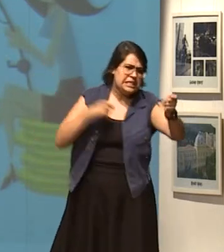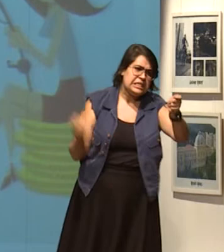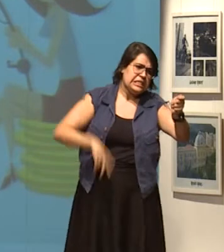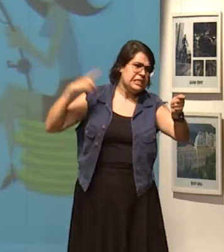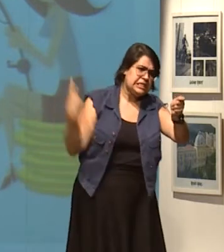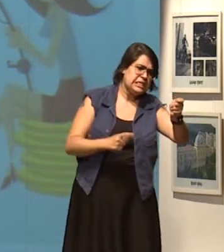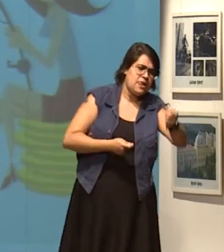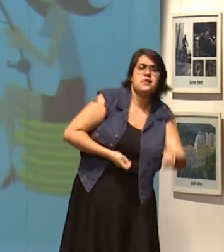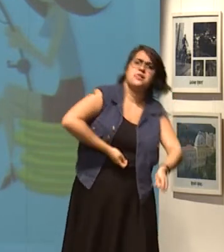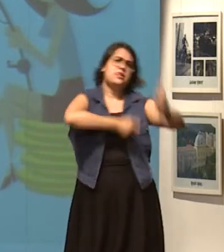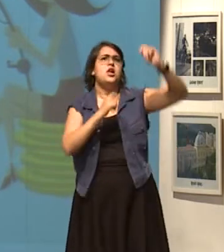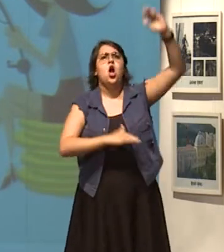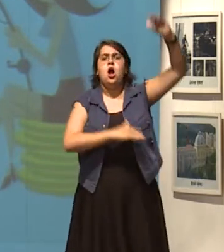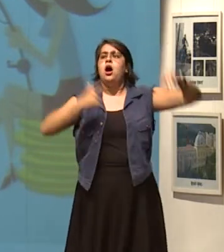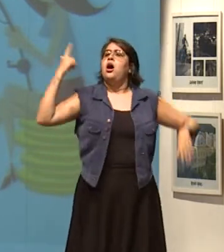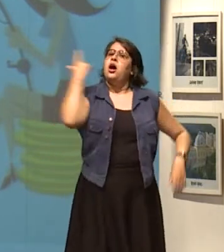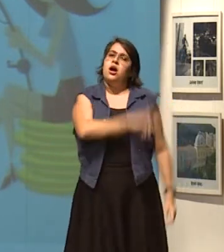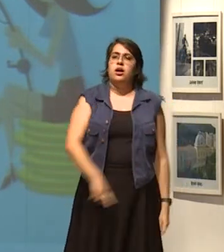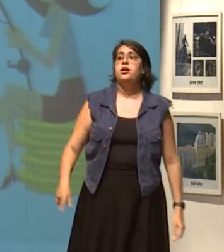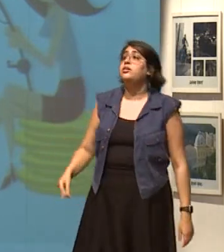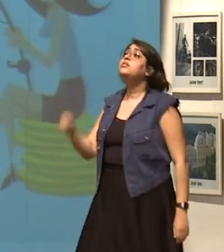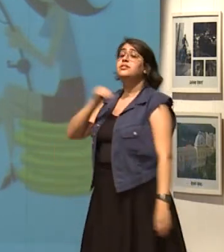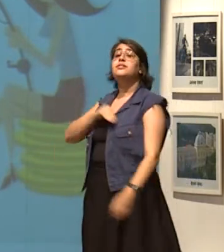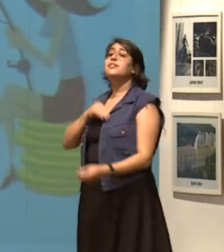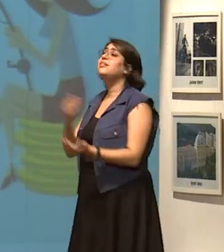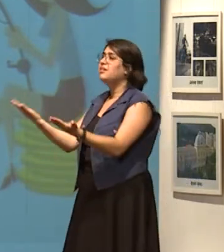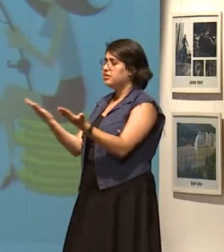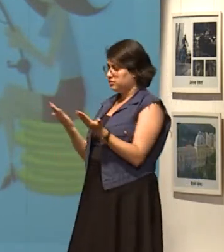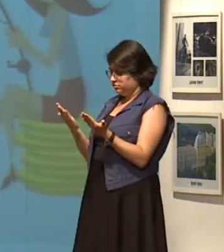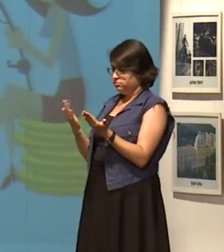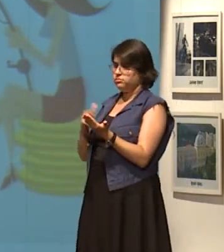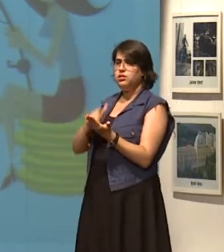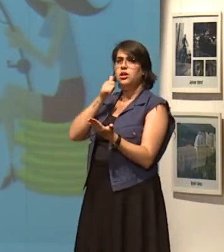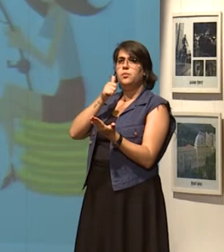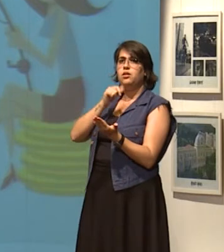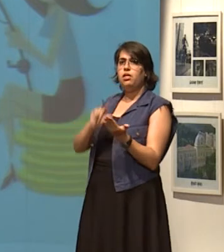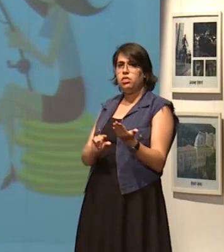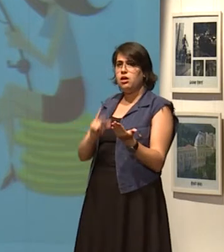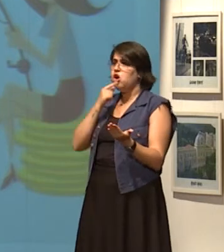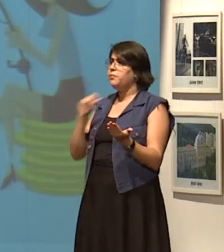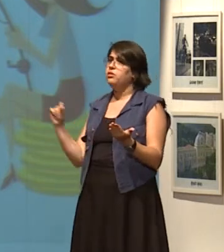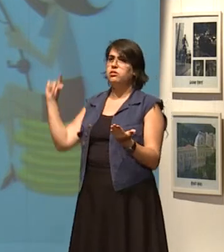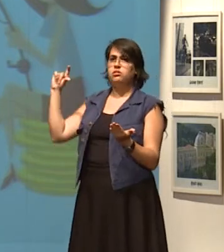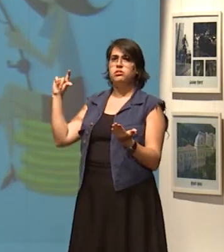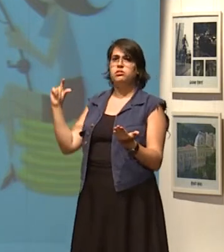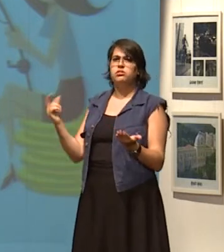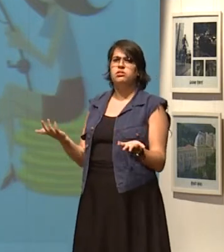se esforça para pescar um peixe e tem que pescar um peixe muito maior. E quando ela vai ser remunerada, ela recebe menos que o